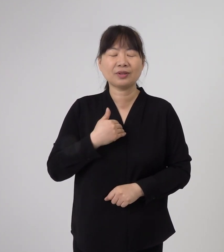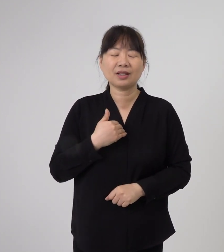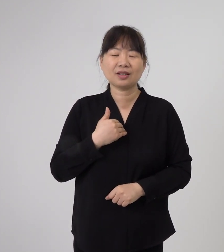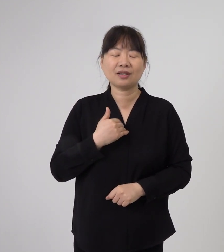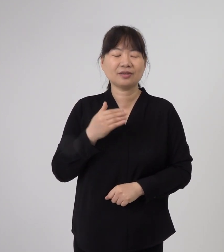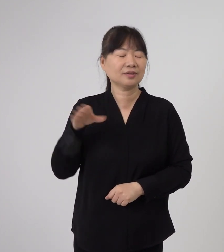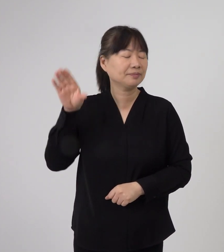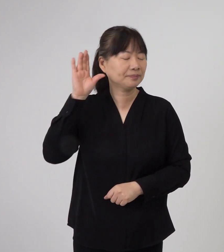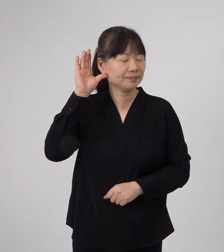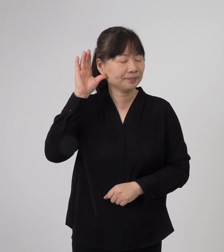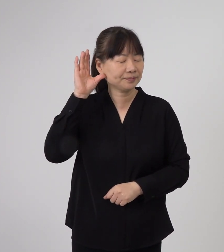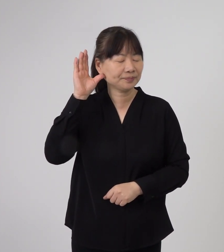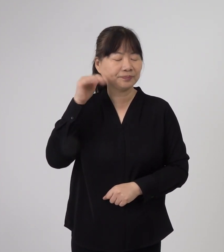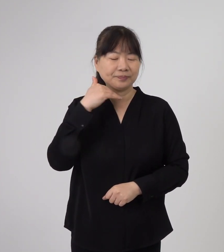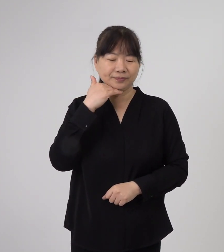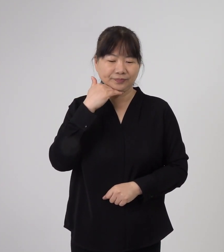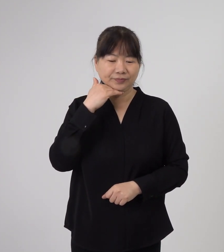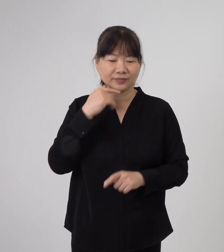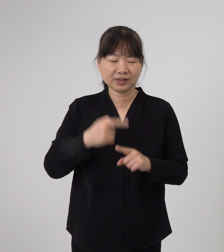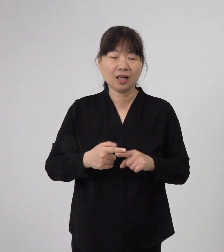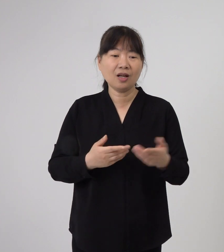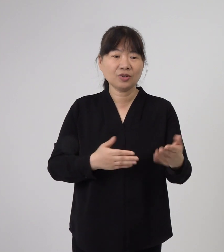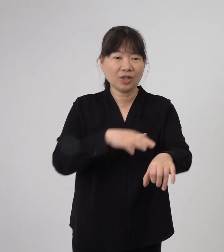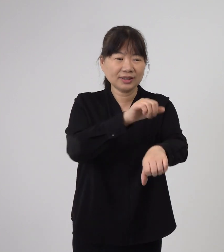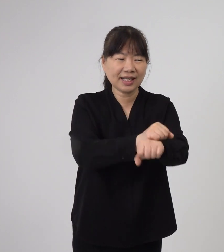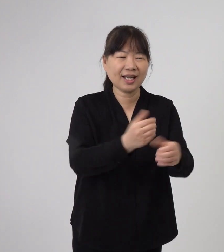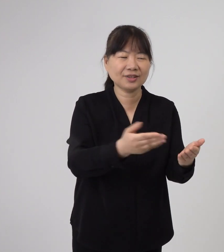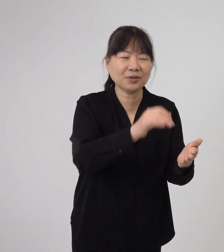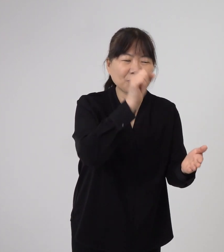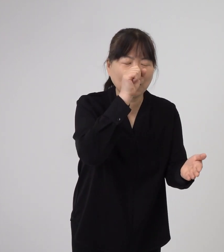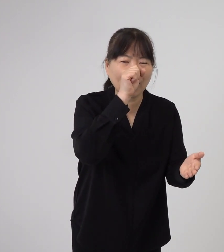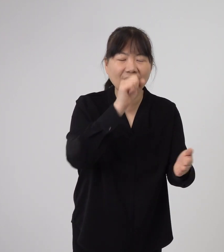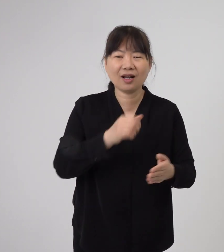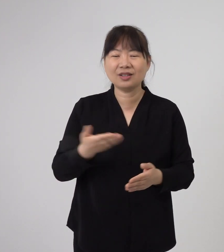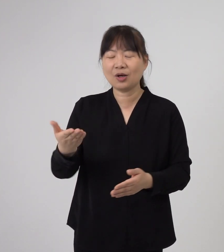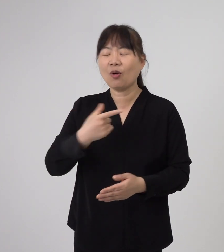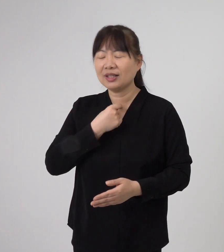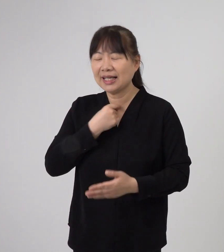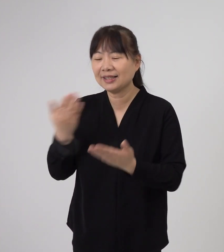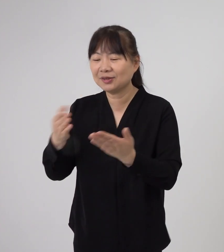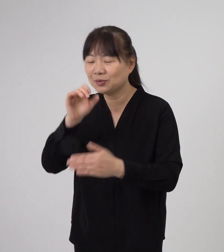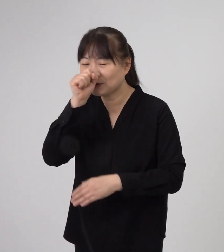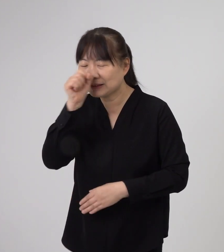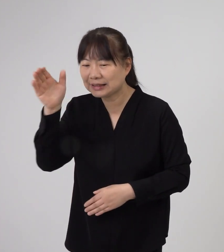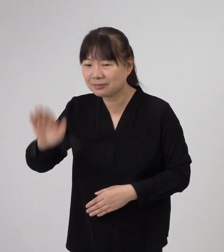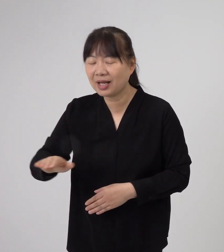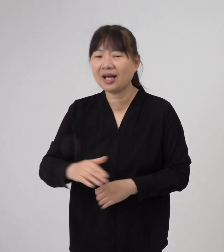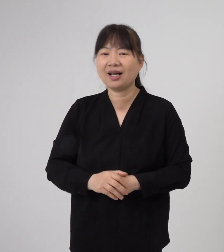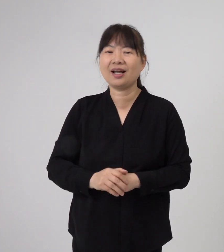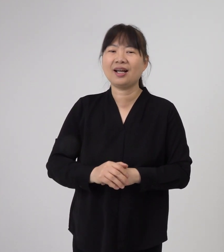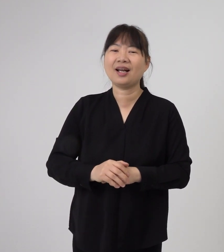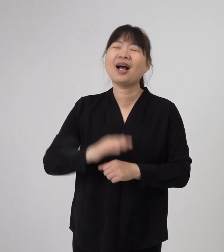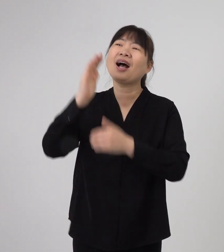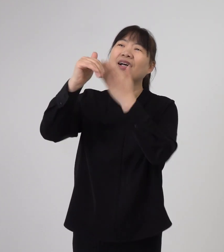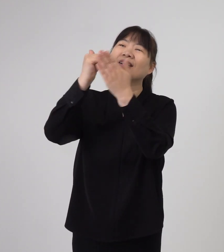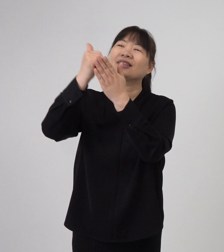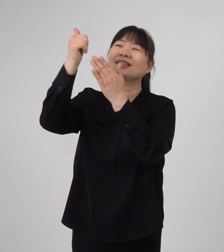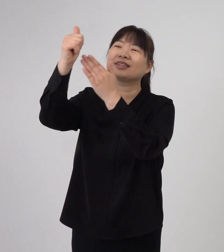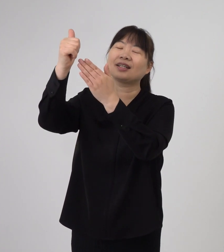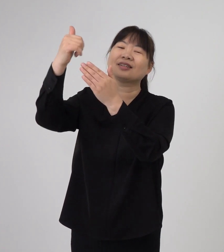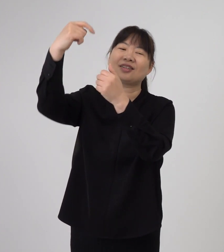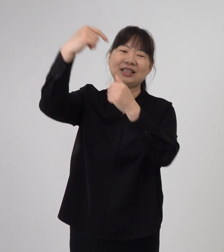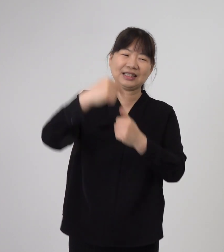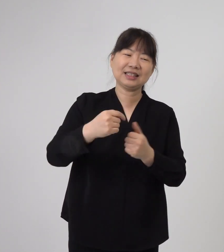있다가 내가 잘하는 일도 좋고 하고 싶은 일도 좋지만 시키는 일을 내 하나님께서.